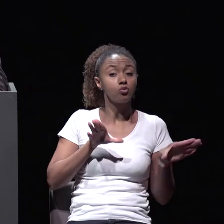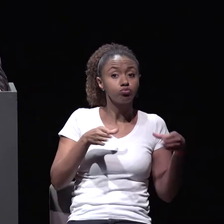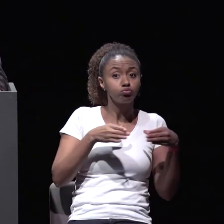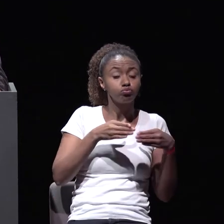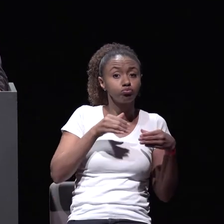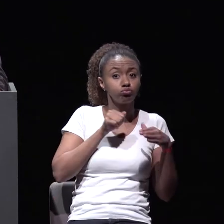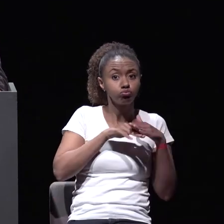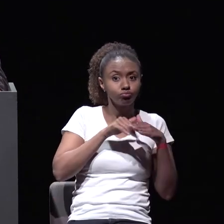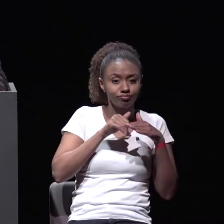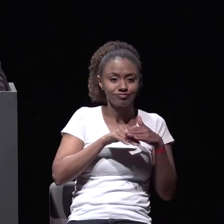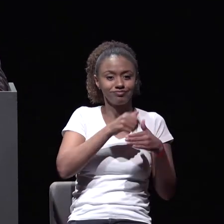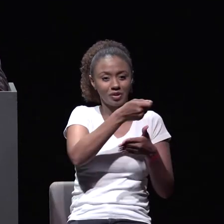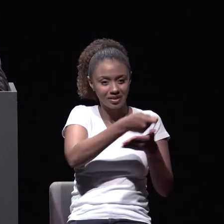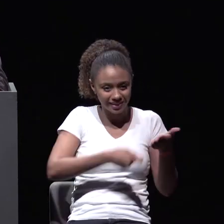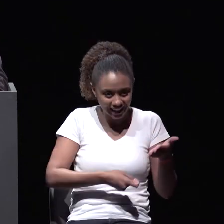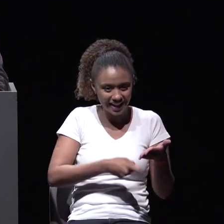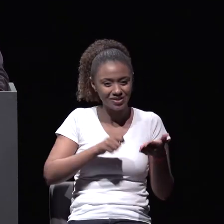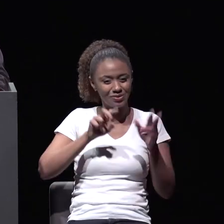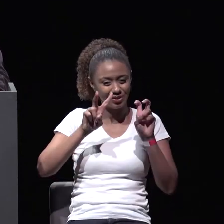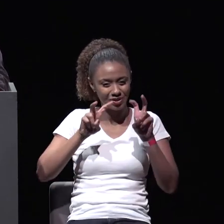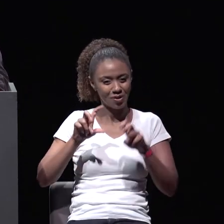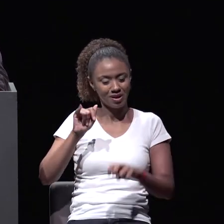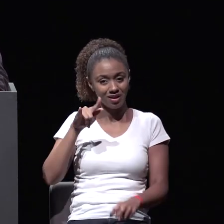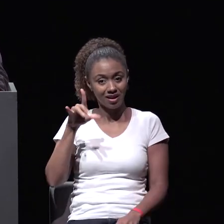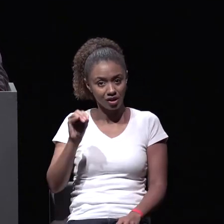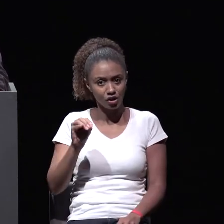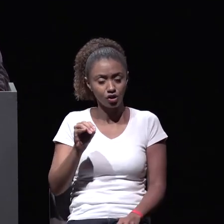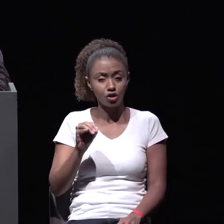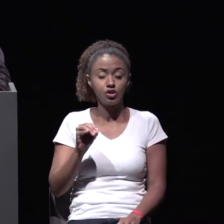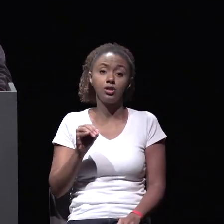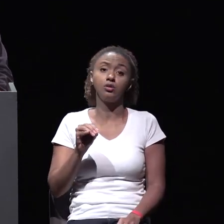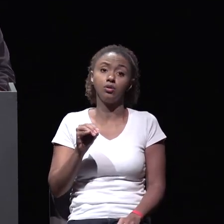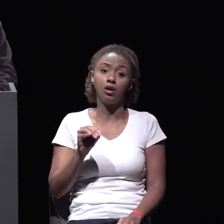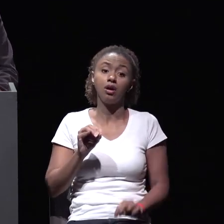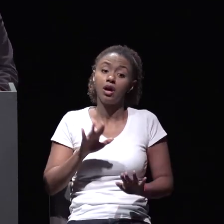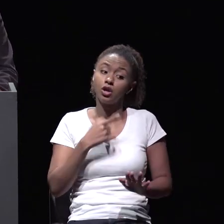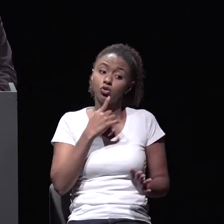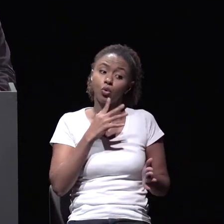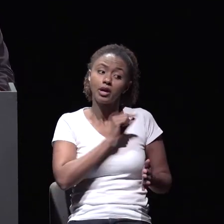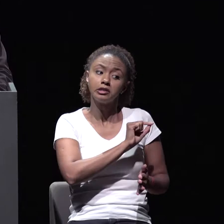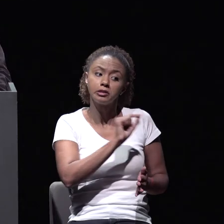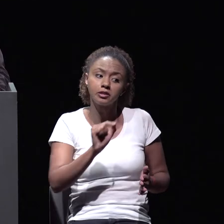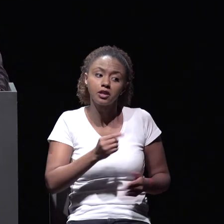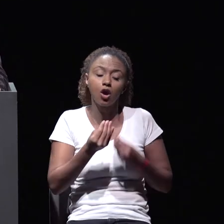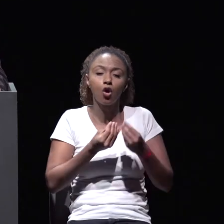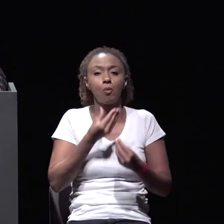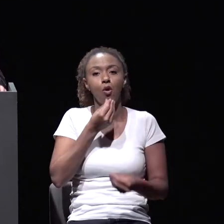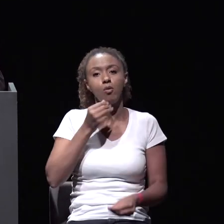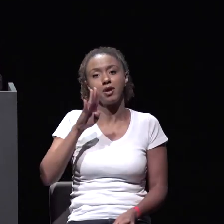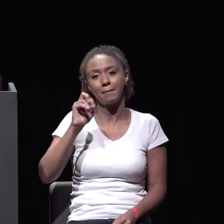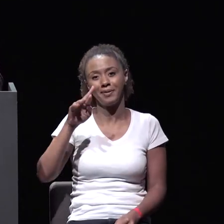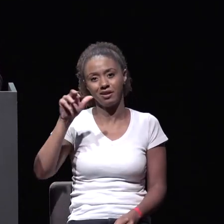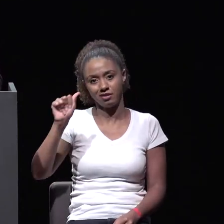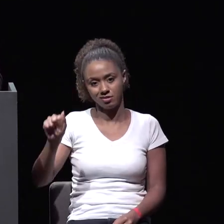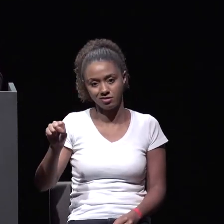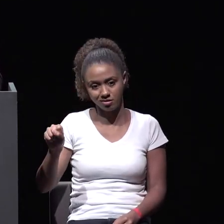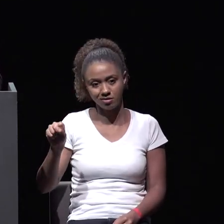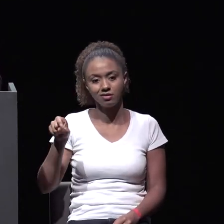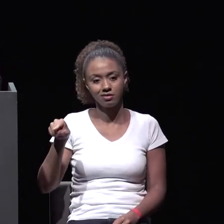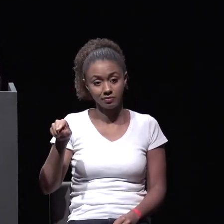que fala sobre o talento aprisionado no corpo a gente conhece esse dado a partir sobretudo da narrativa do rodrigo bretas é